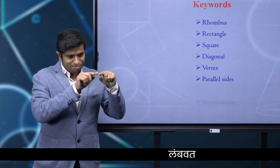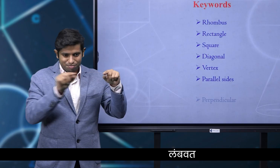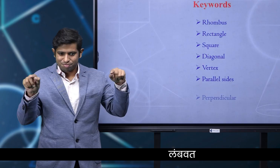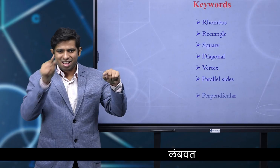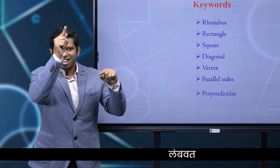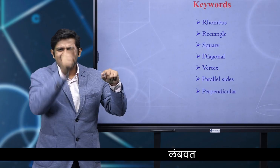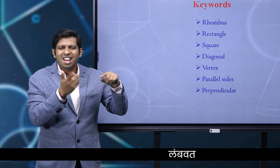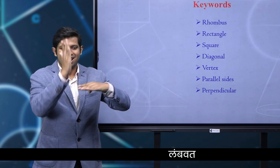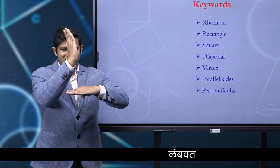लंबवत.